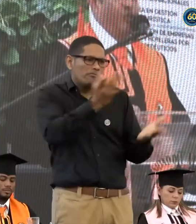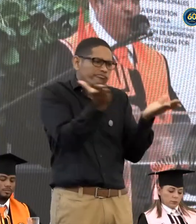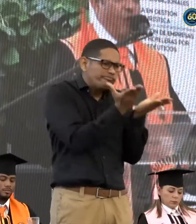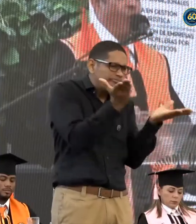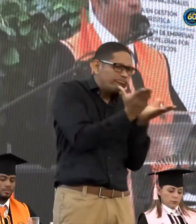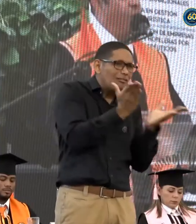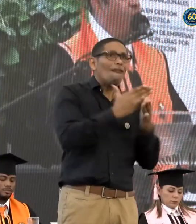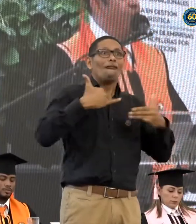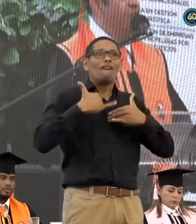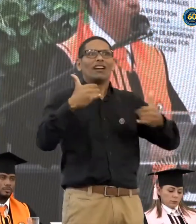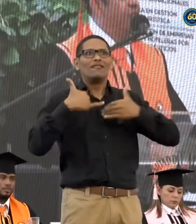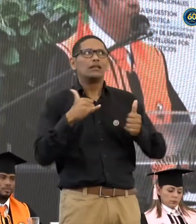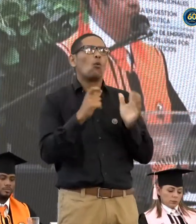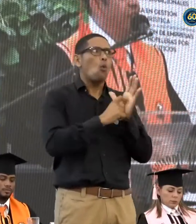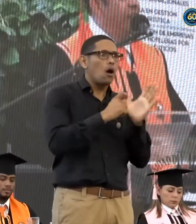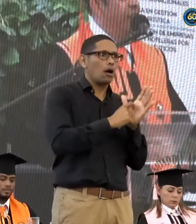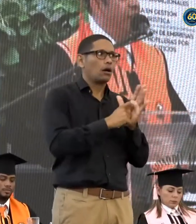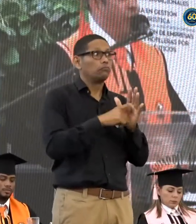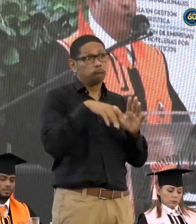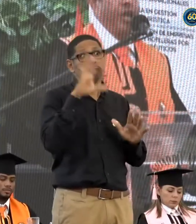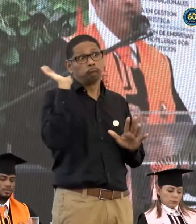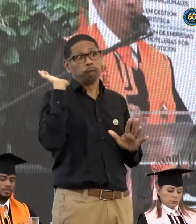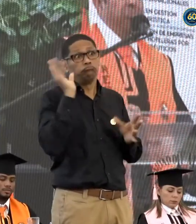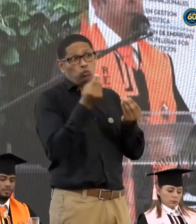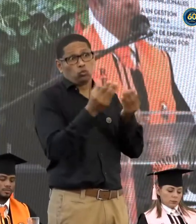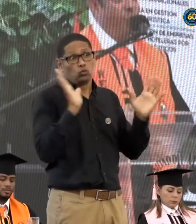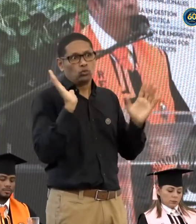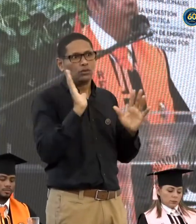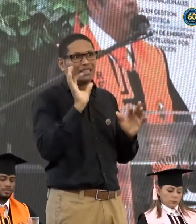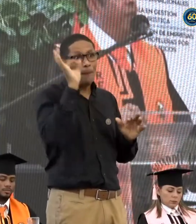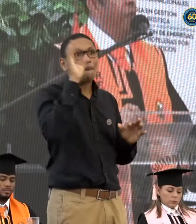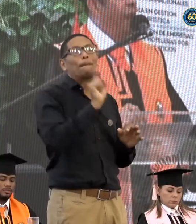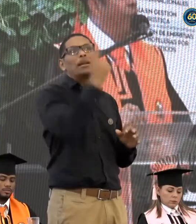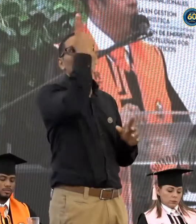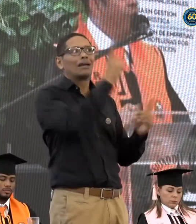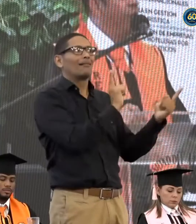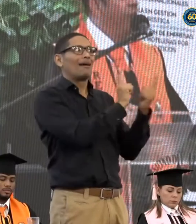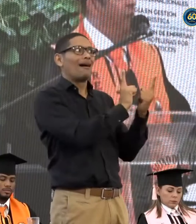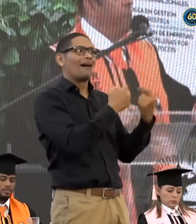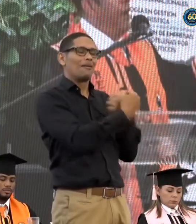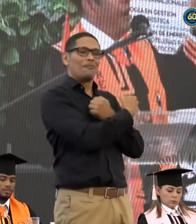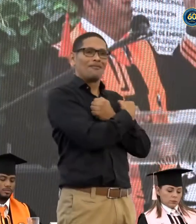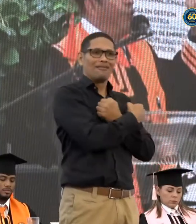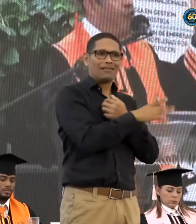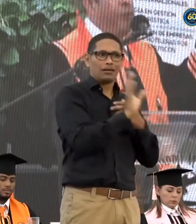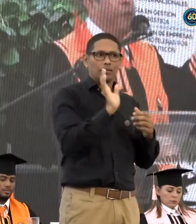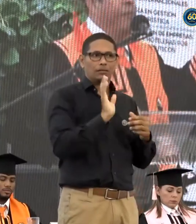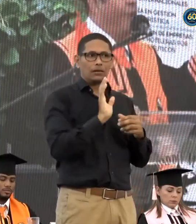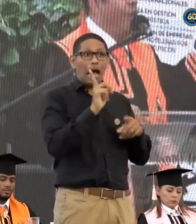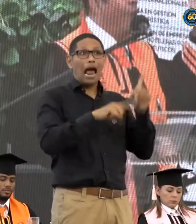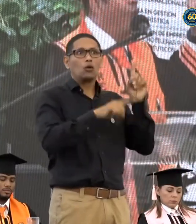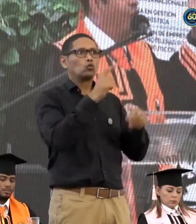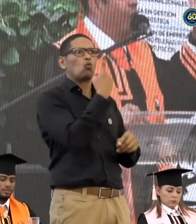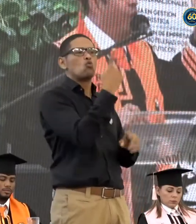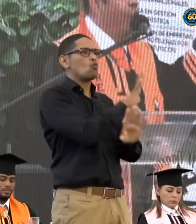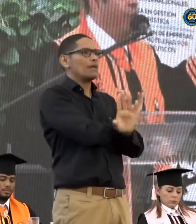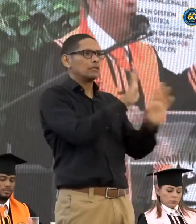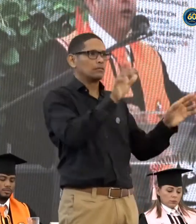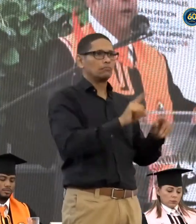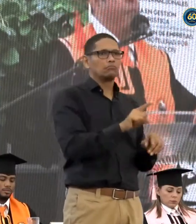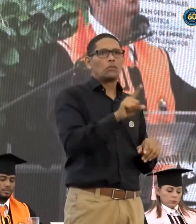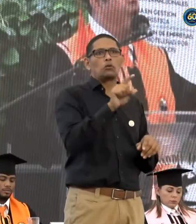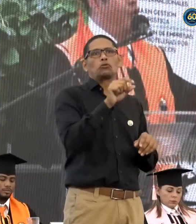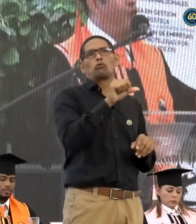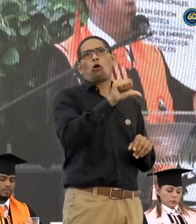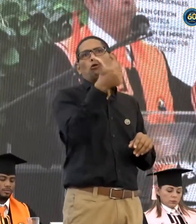muchos incluyendo seguramente el primer amor para algunos fue el primero y el único y el último para otro